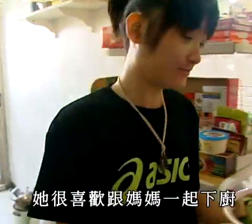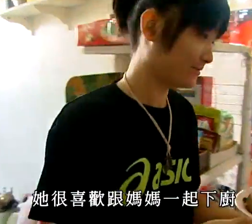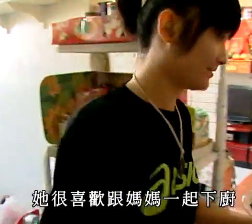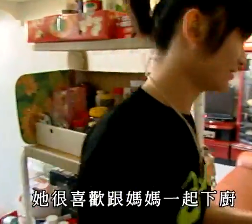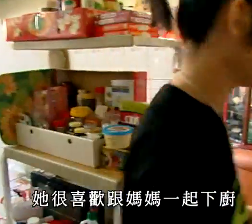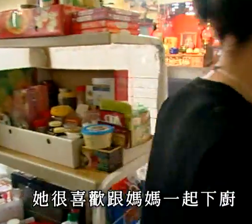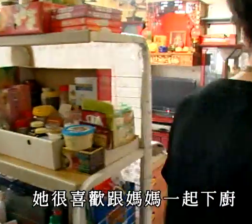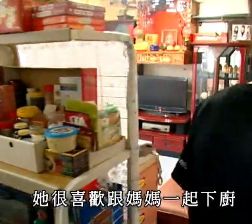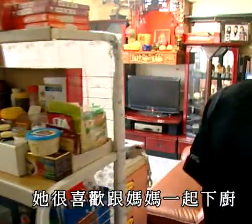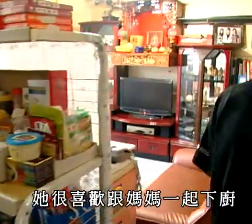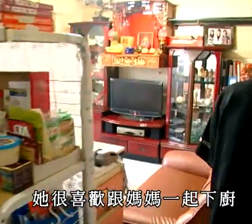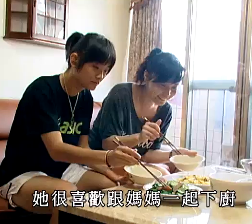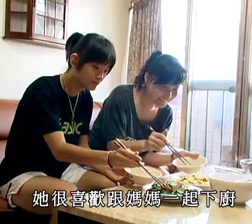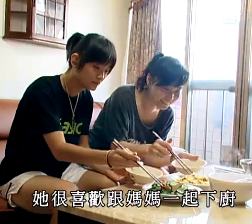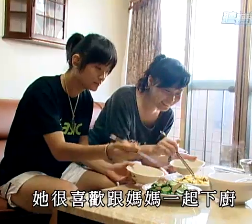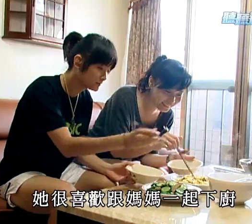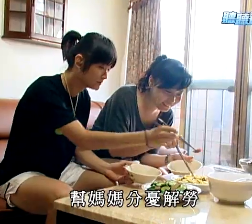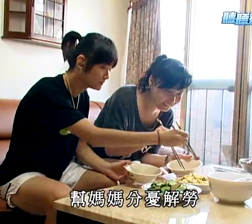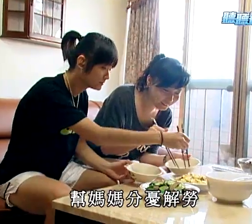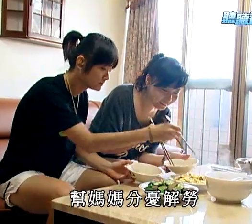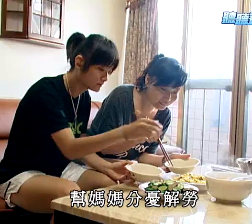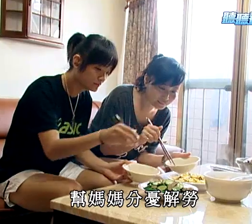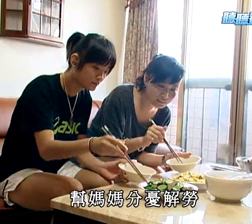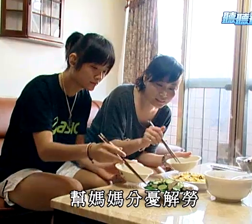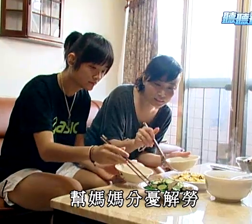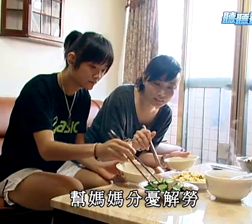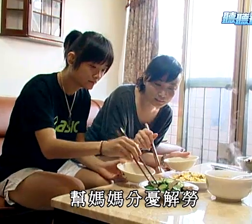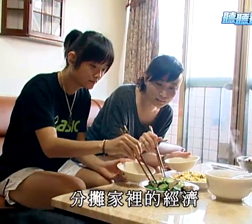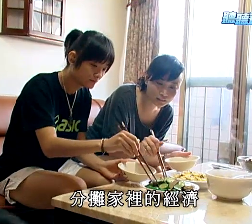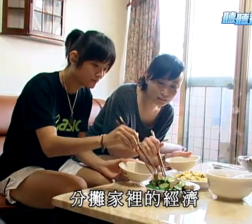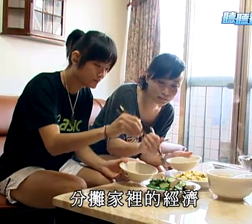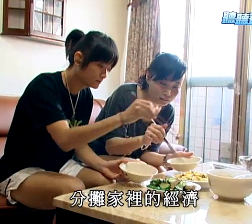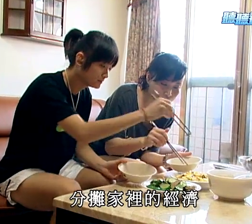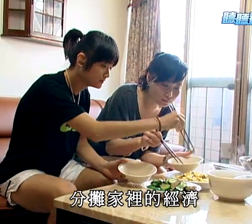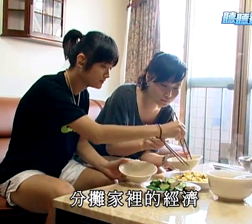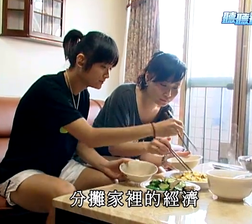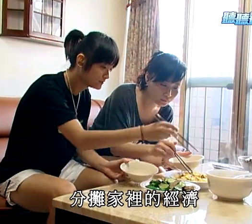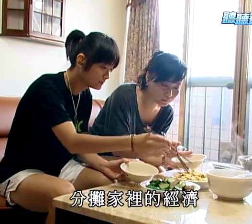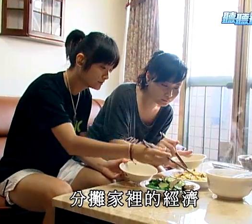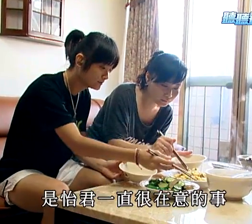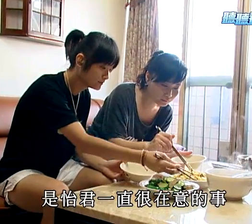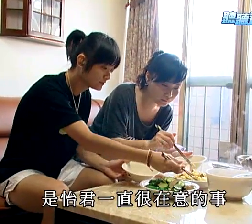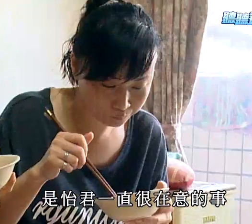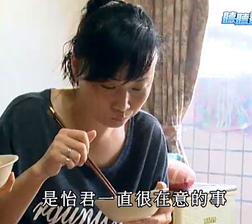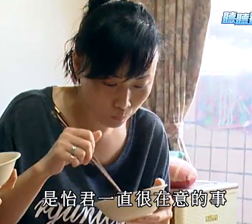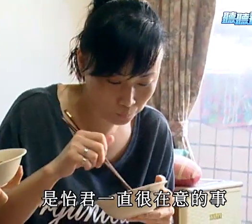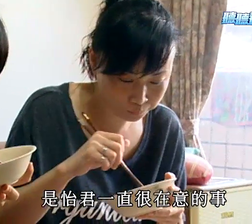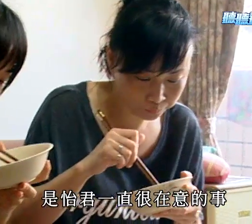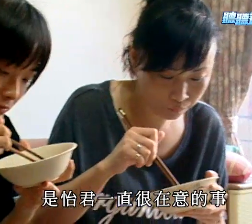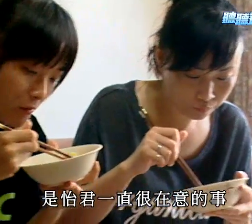欢跟妈妈一起下厨，帮妈妈分忧解劳，分摊家里的经济，是怡君一直很在意的事